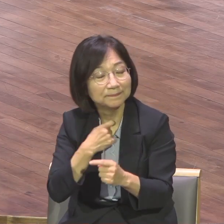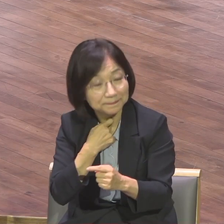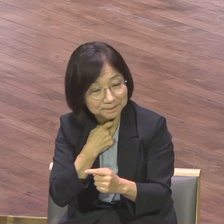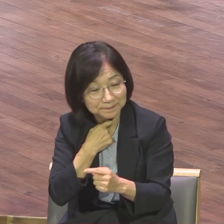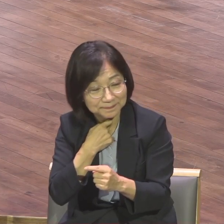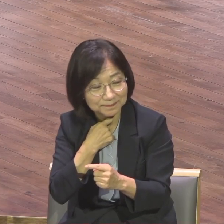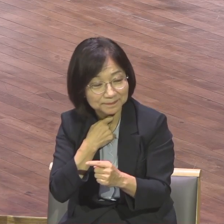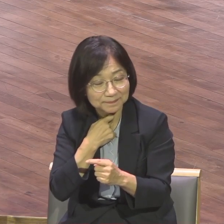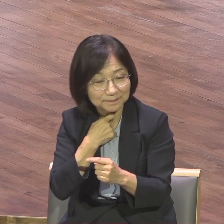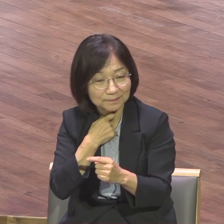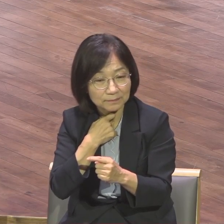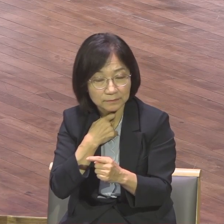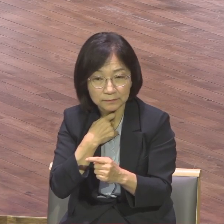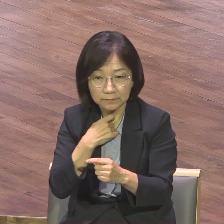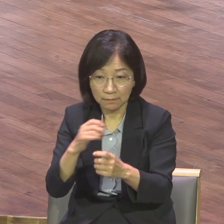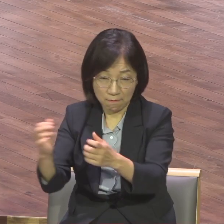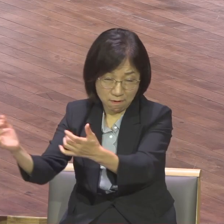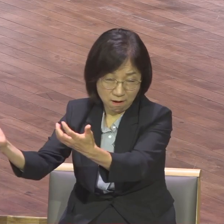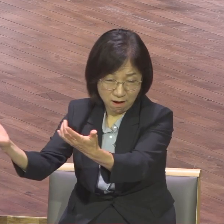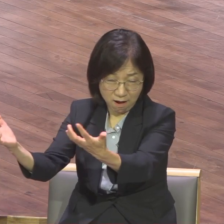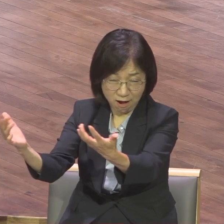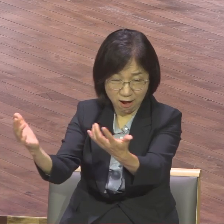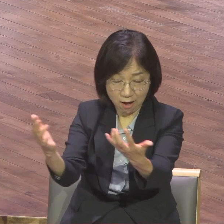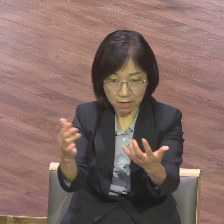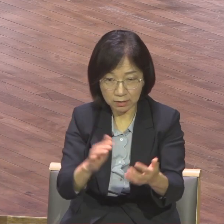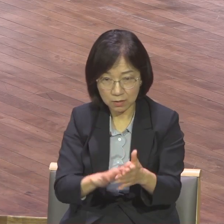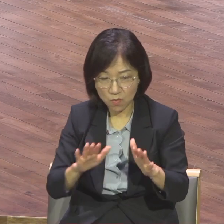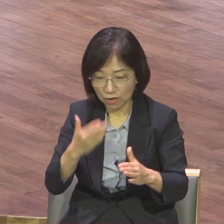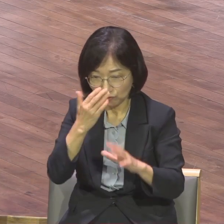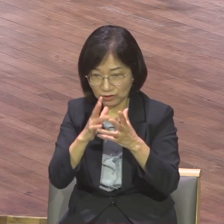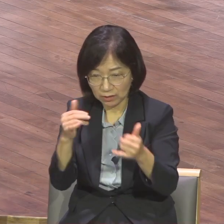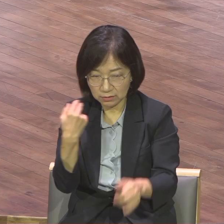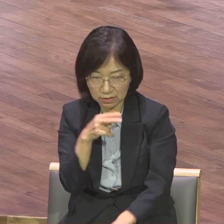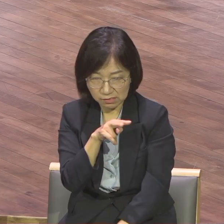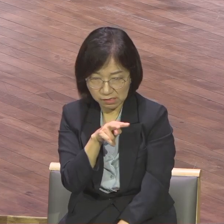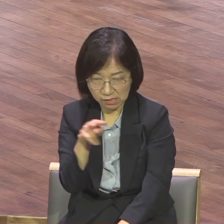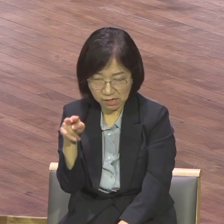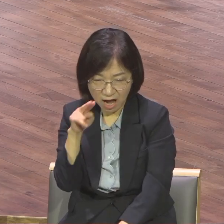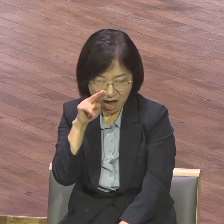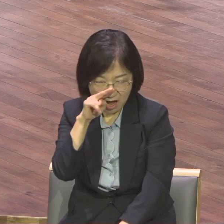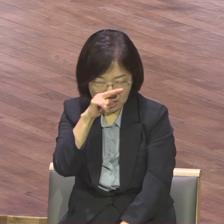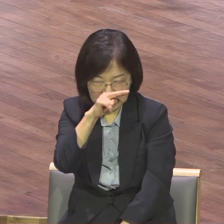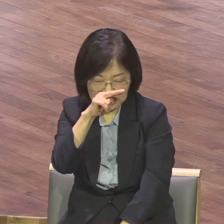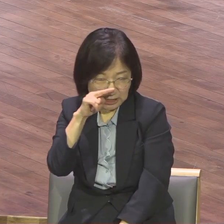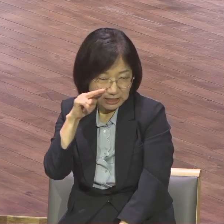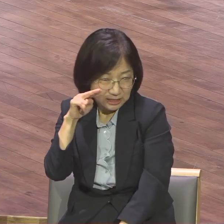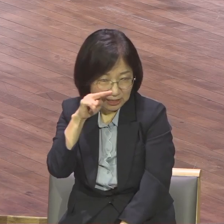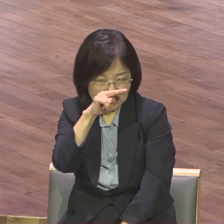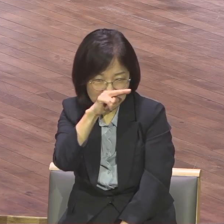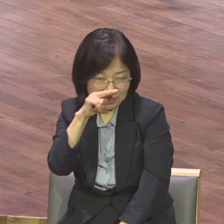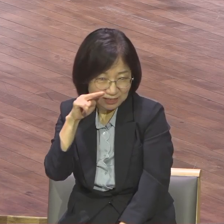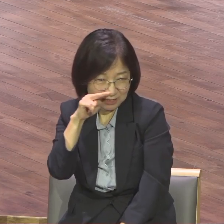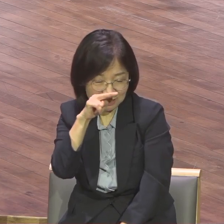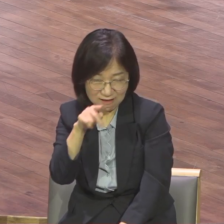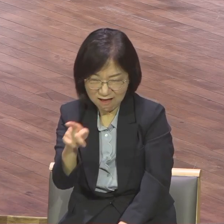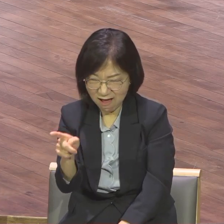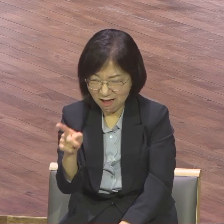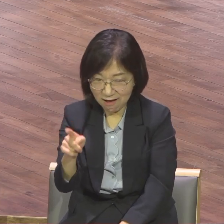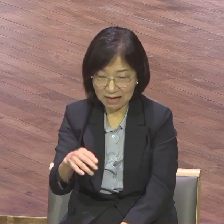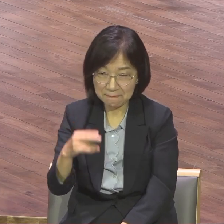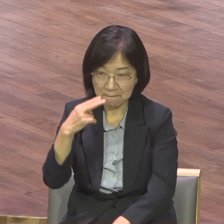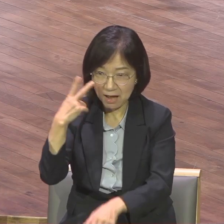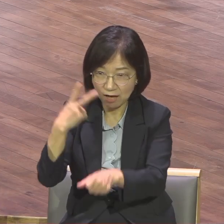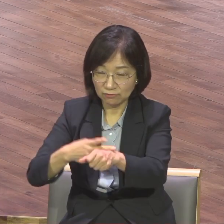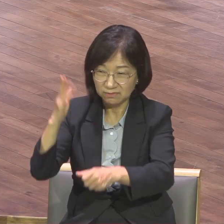이것을 본 일부 유대계 지도자들의 시기가 가득하여 바울의 선포한 메시지를